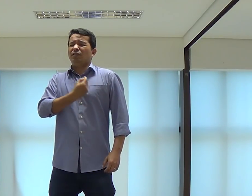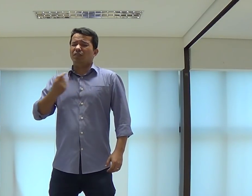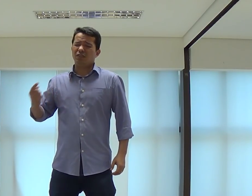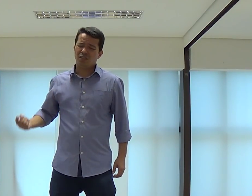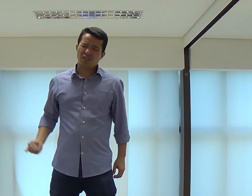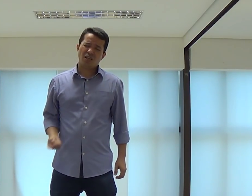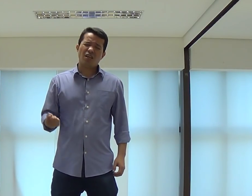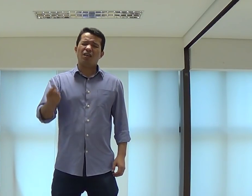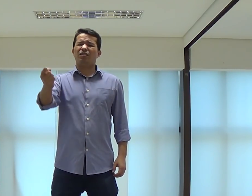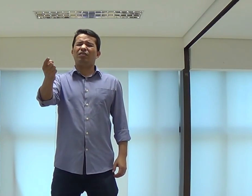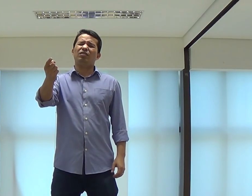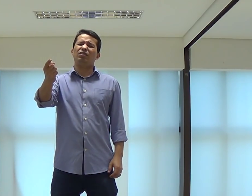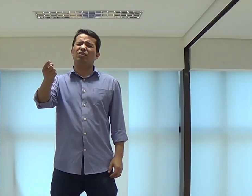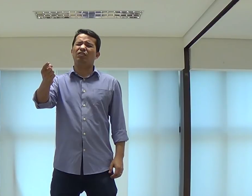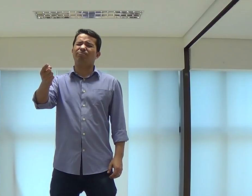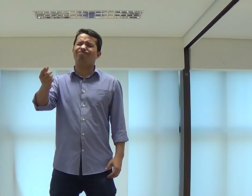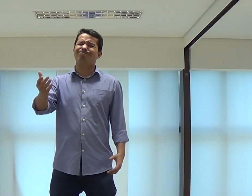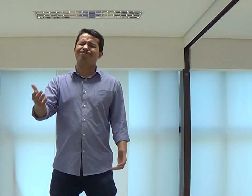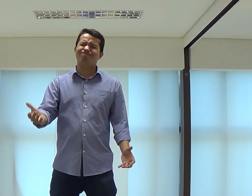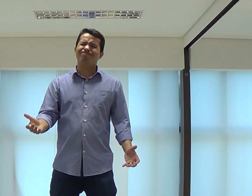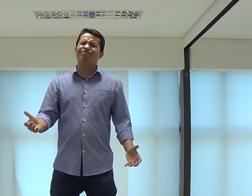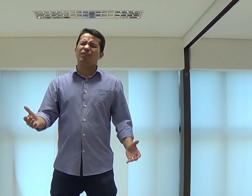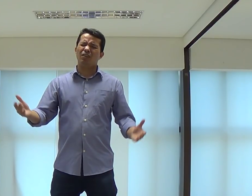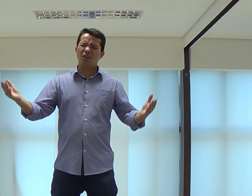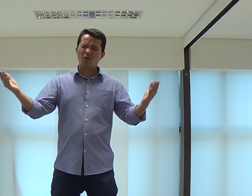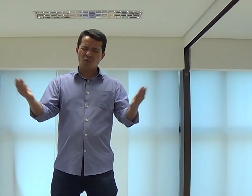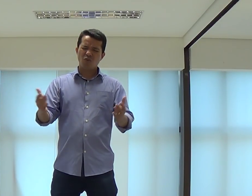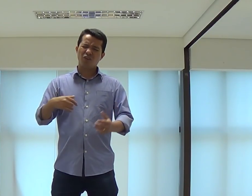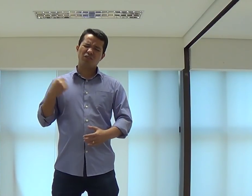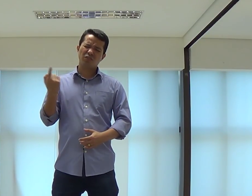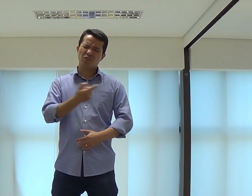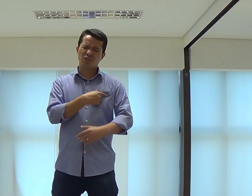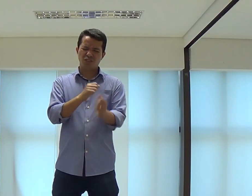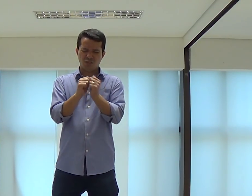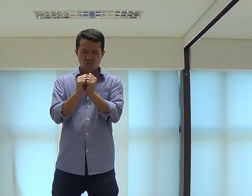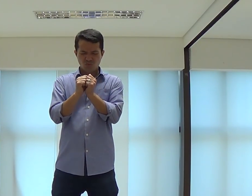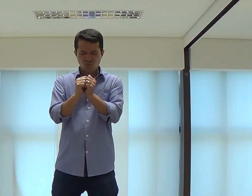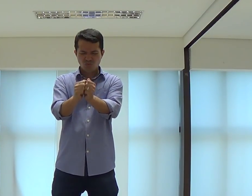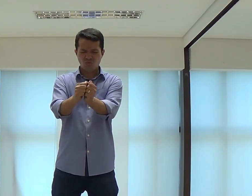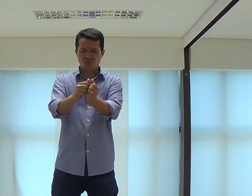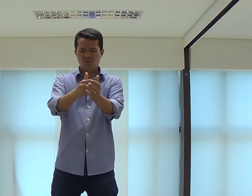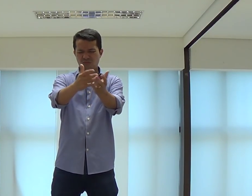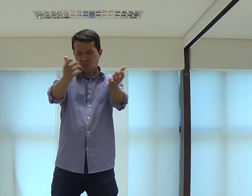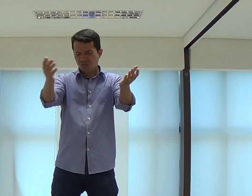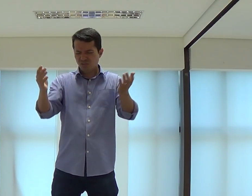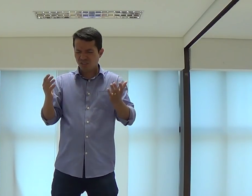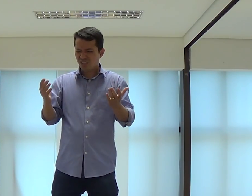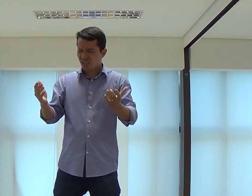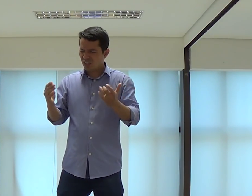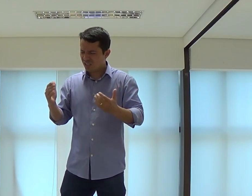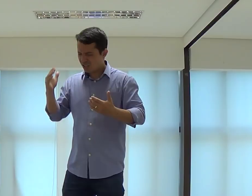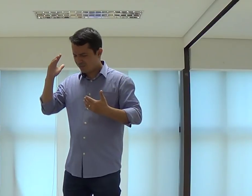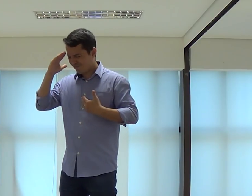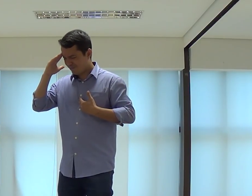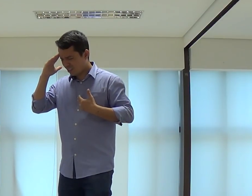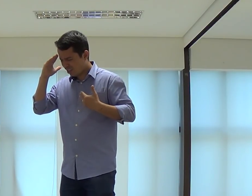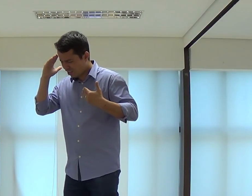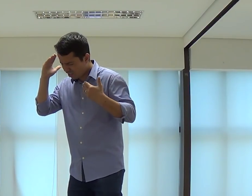que é a vida eterna, Senhor. Então hoje, nós aqui, juntos, nós queremos